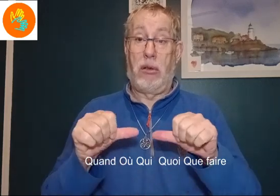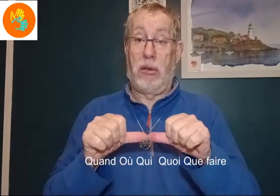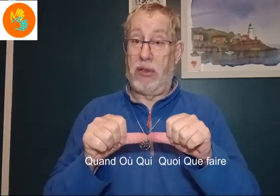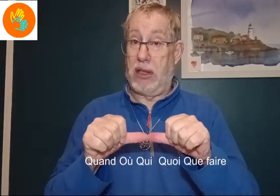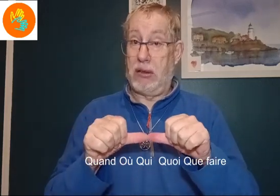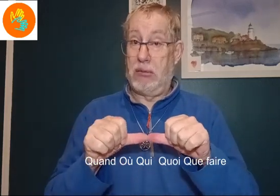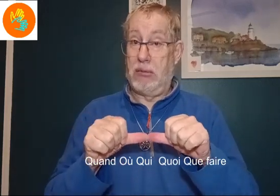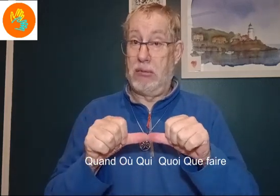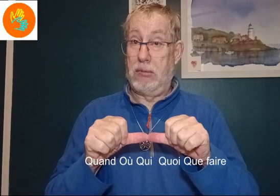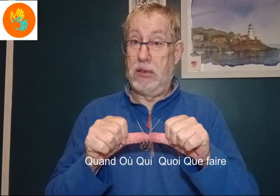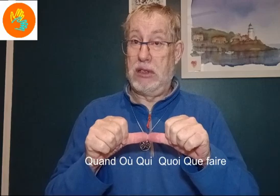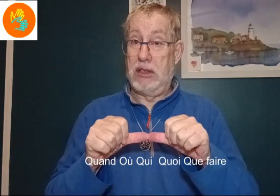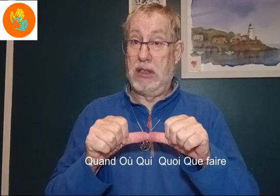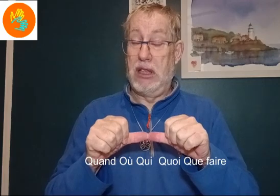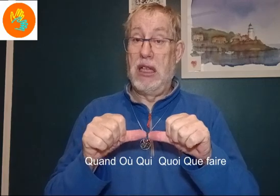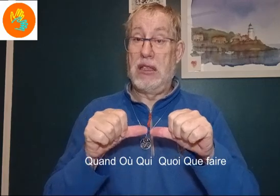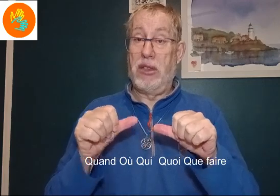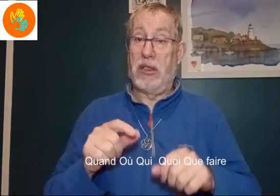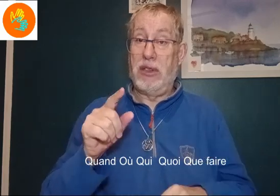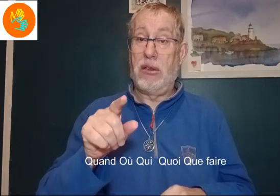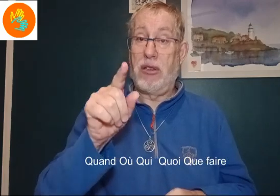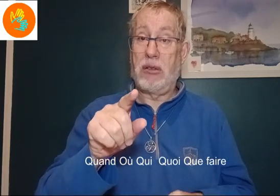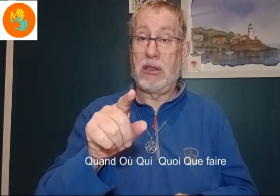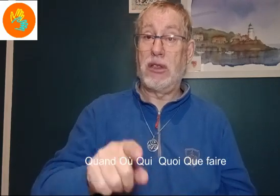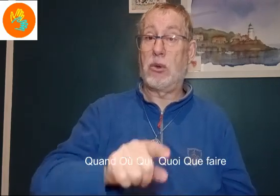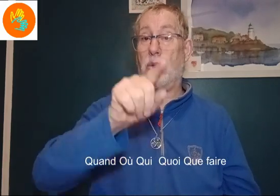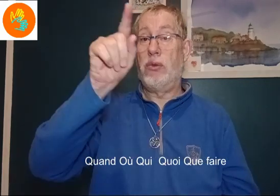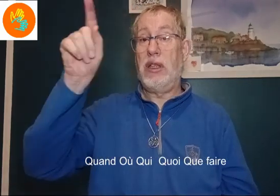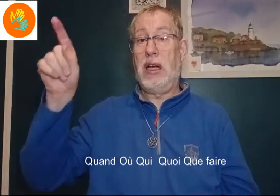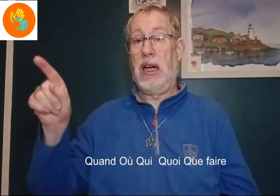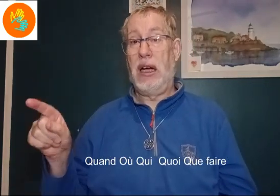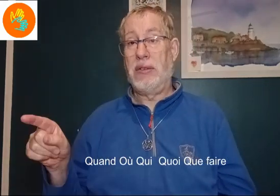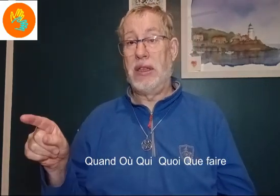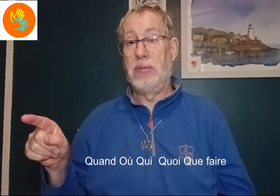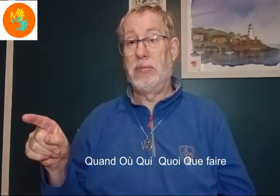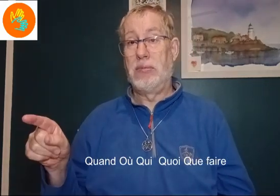que faire. Ça veut dire qu'en fait, le verbe d'action va se trouver à la fin.